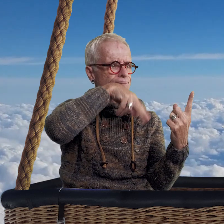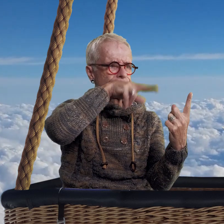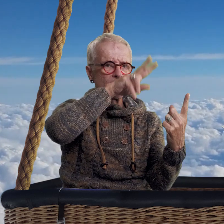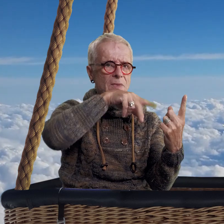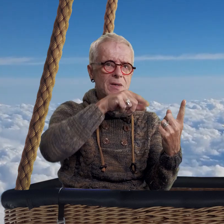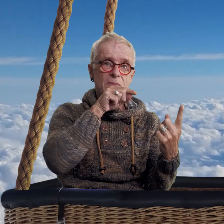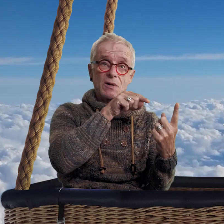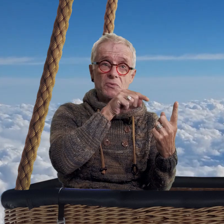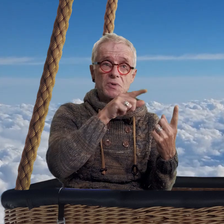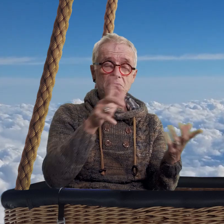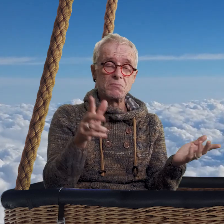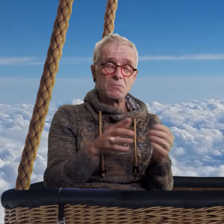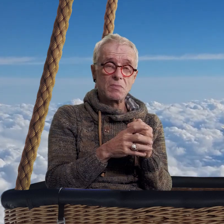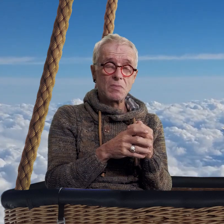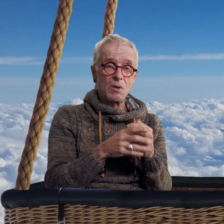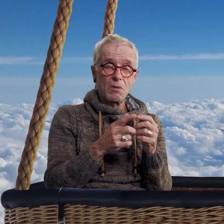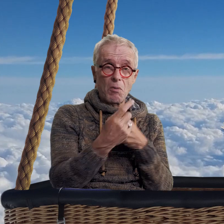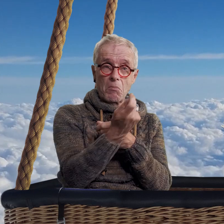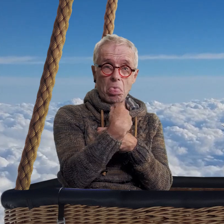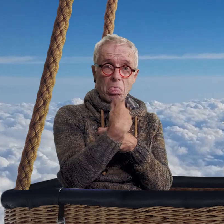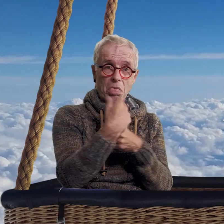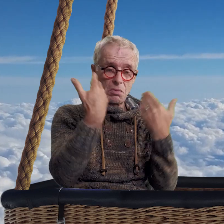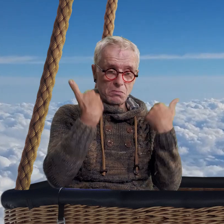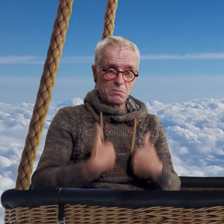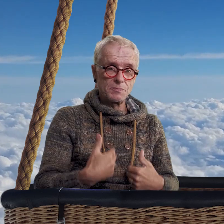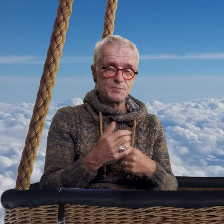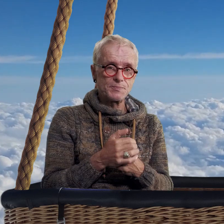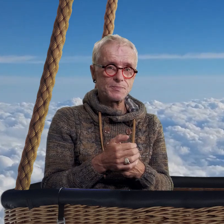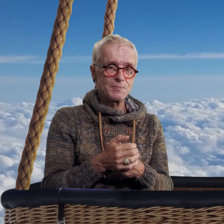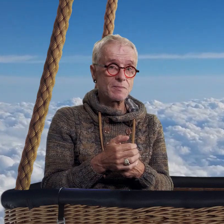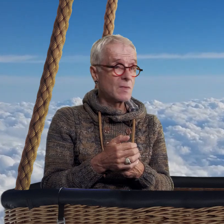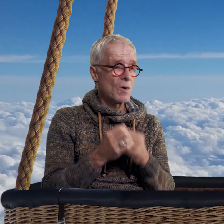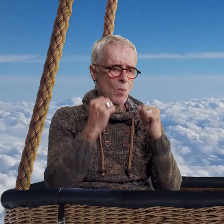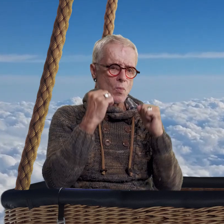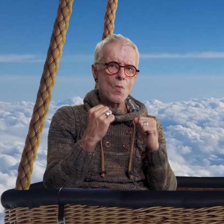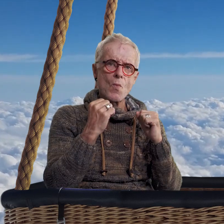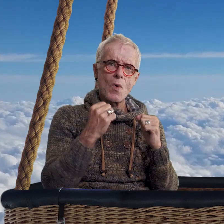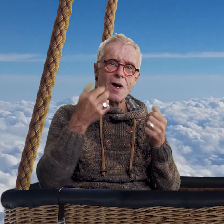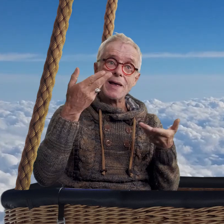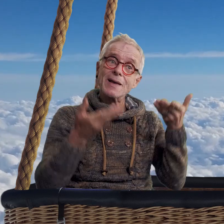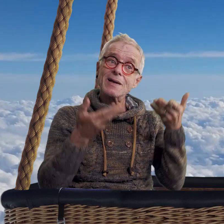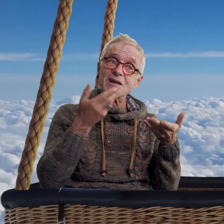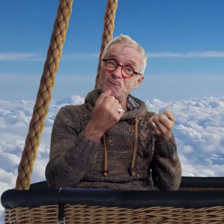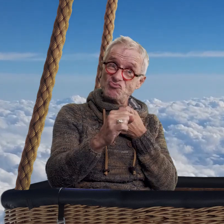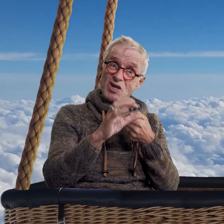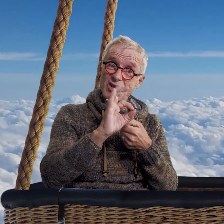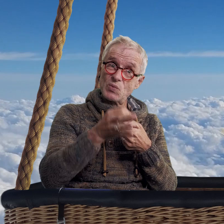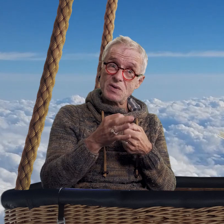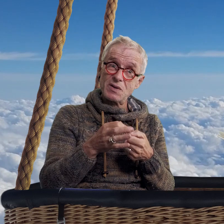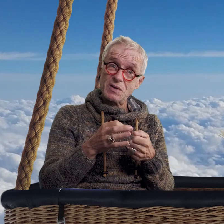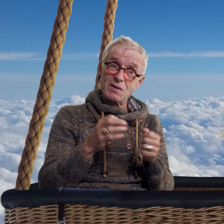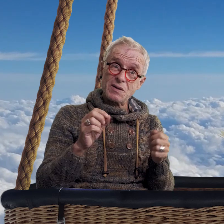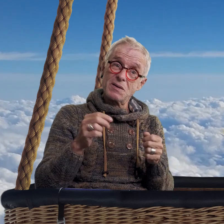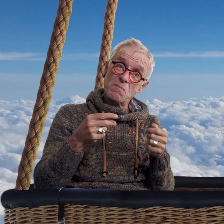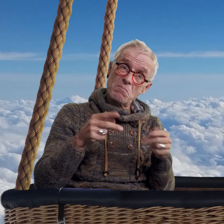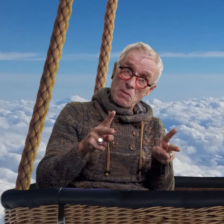mais il ne prenait aucune garde à mon étonnement. « Mon poids dérange votre équilibre, monsieur, » dit-il. « Vous permettez ?